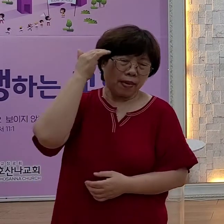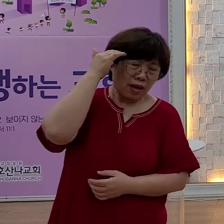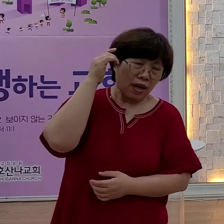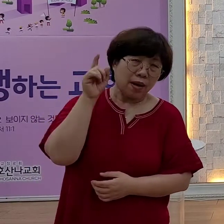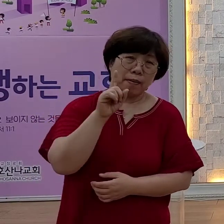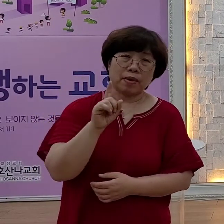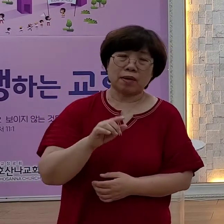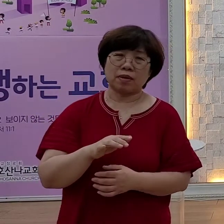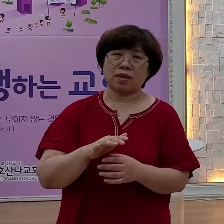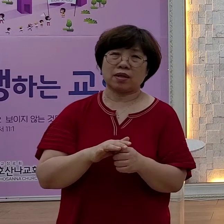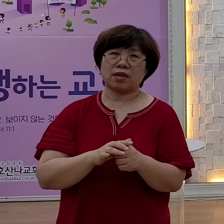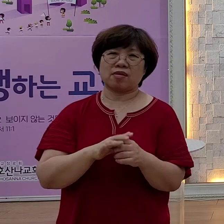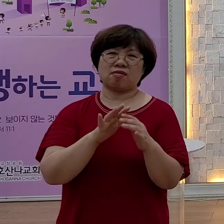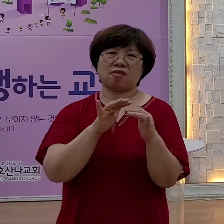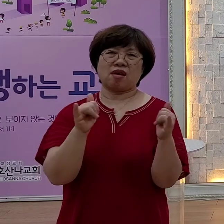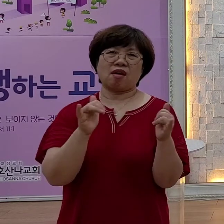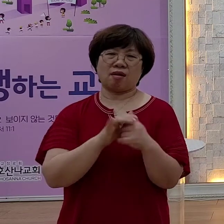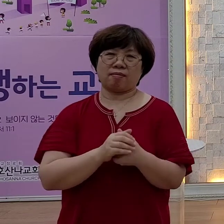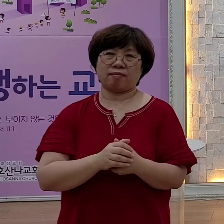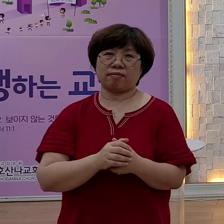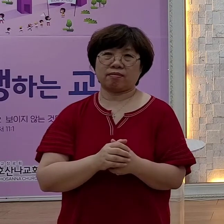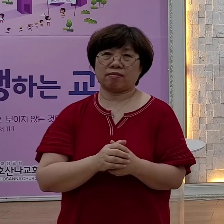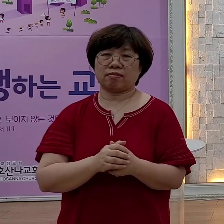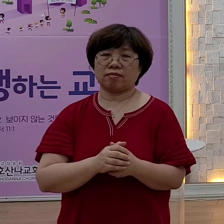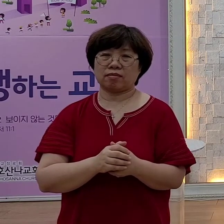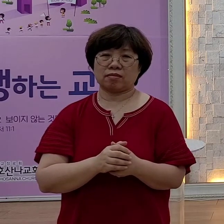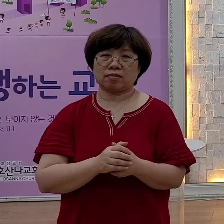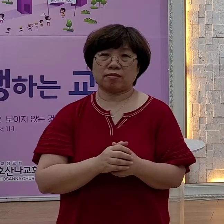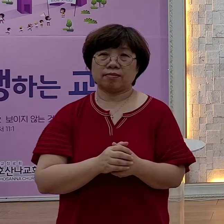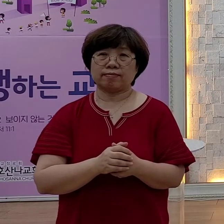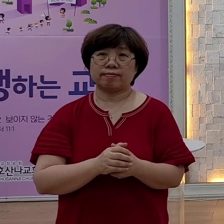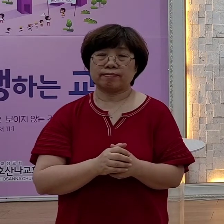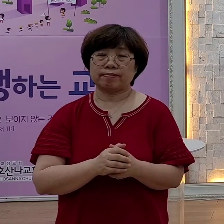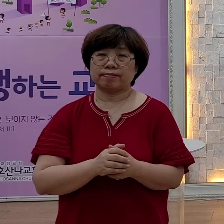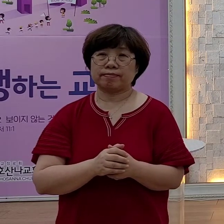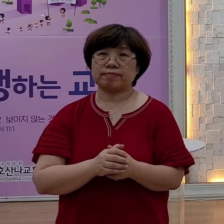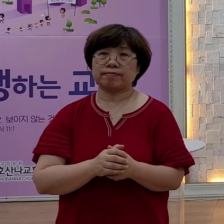바로 사람이에요. 사람.